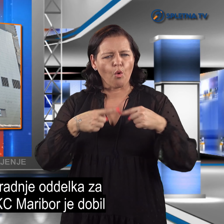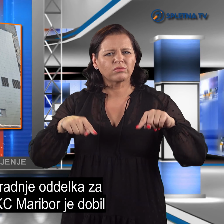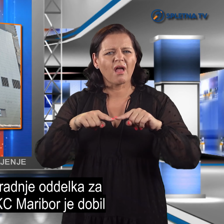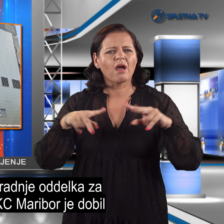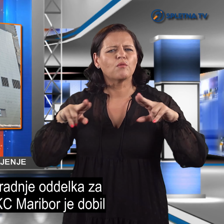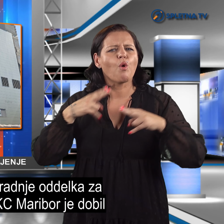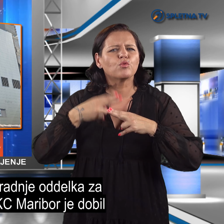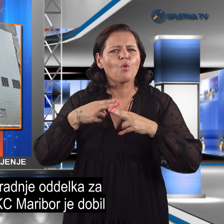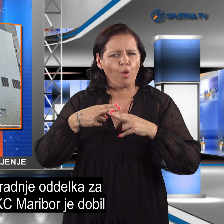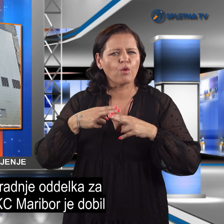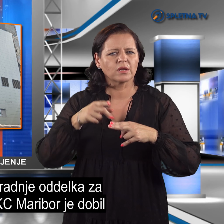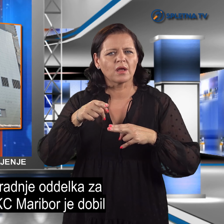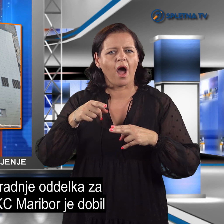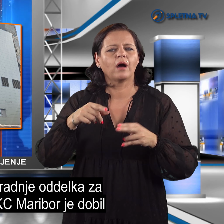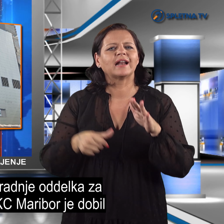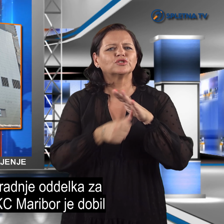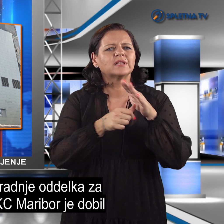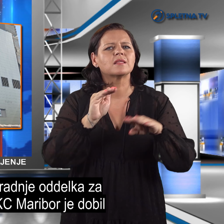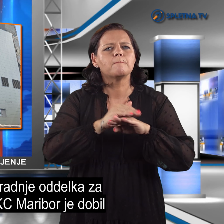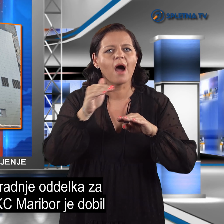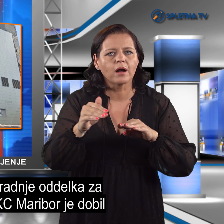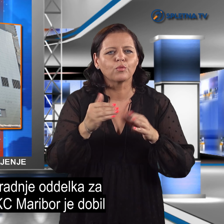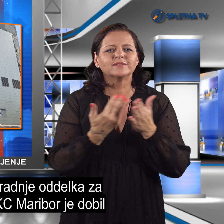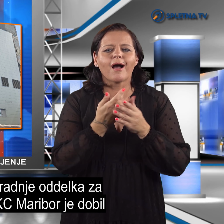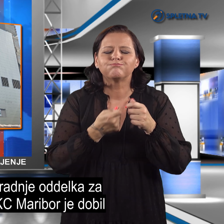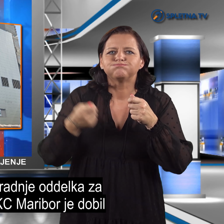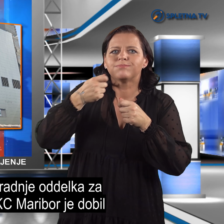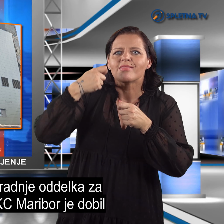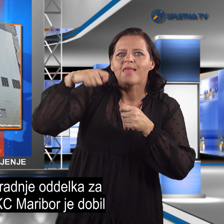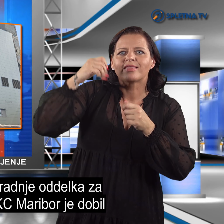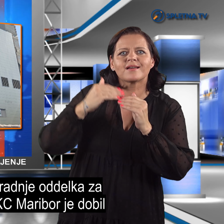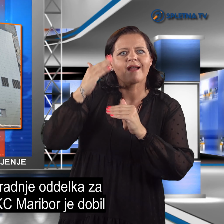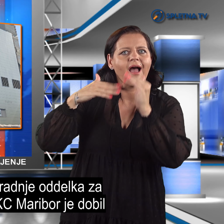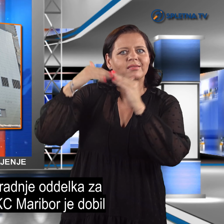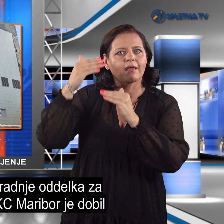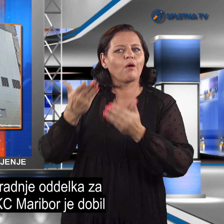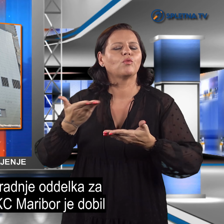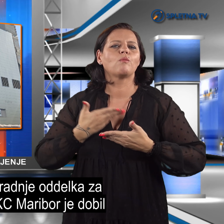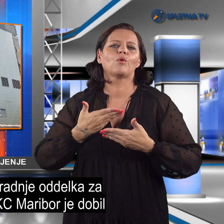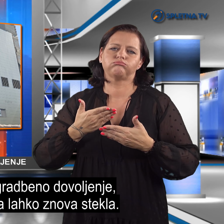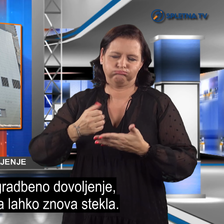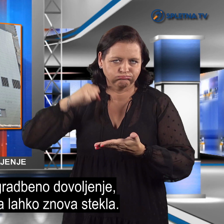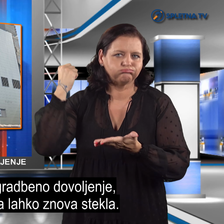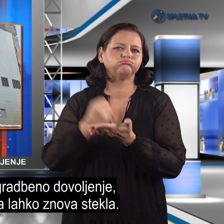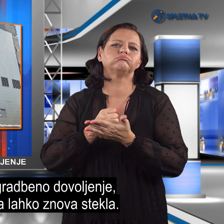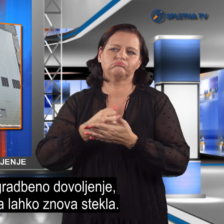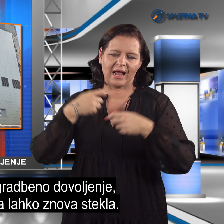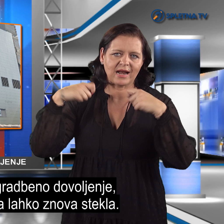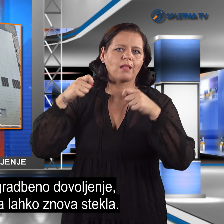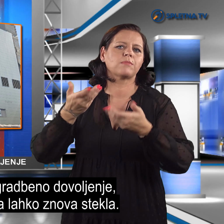Projekt nadgradnje oddelka za onkologijo UKC Maribor je dobil pravnomočno gradbeno dovoljenje, s tem pa so dela lahko